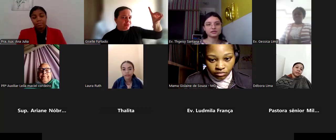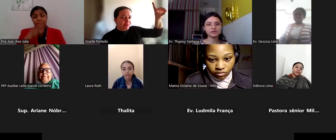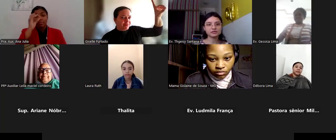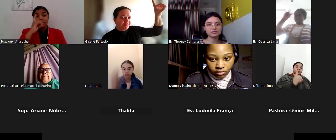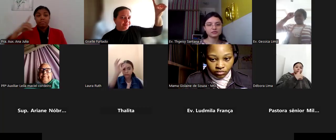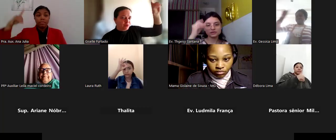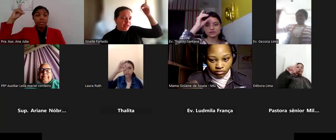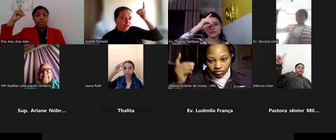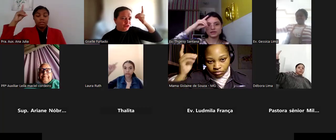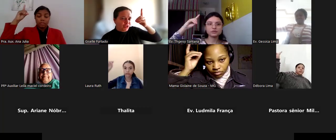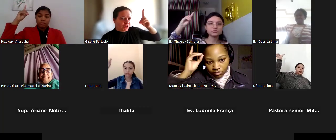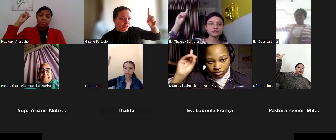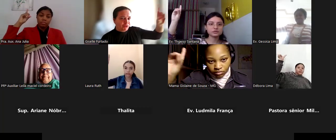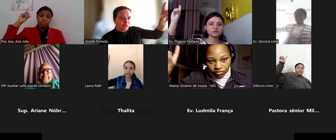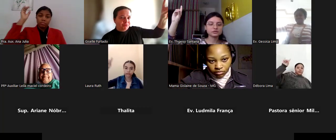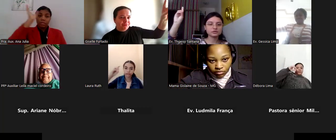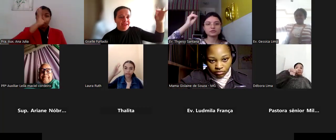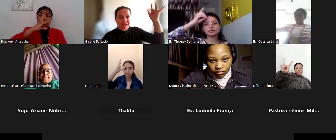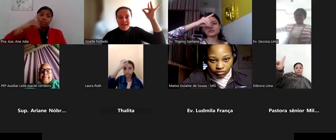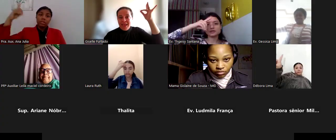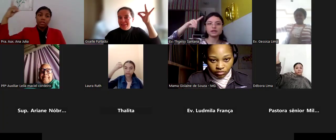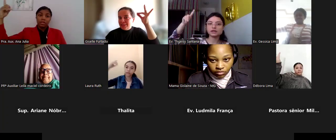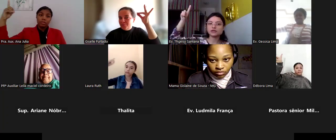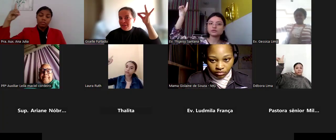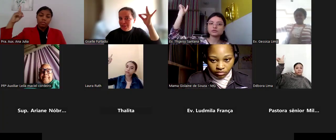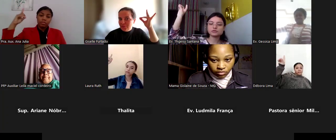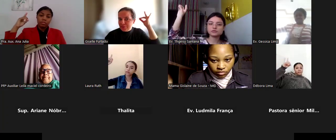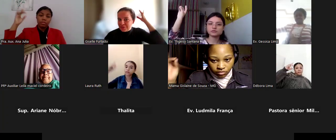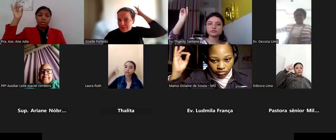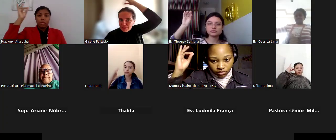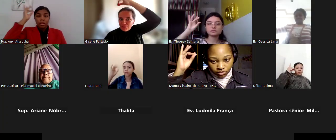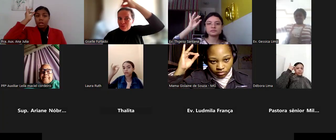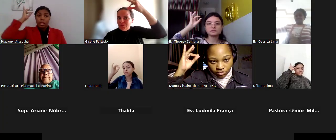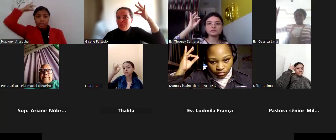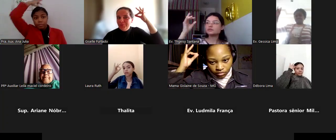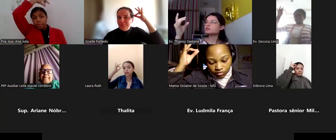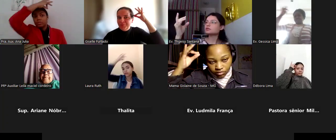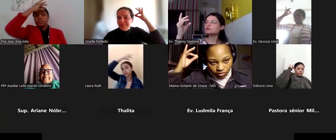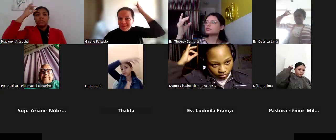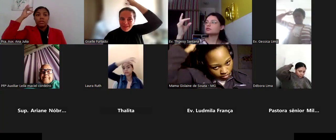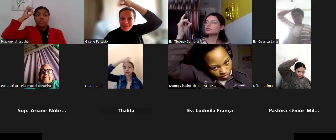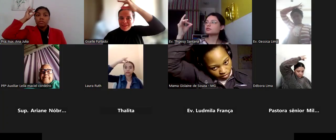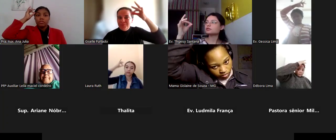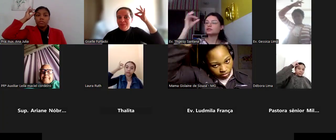Deus, pro lado direito. Espírito Santo.